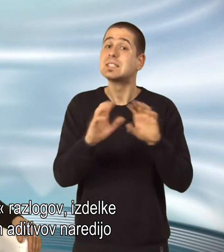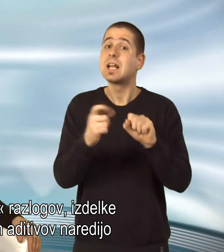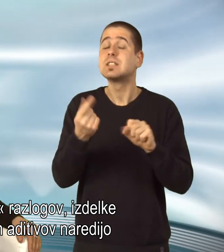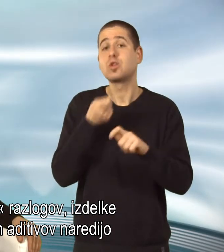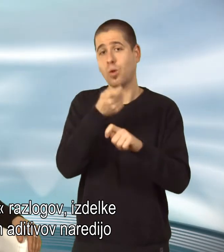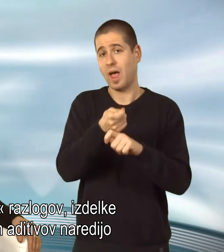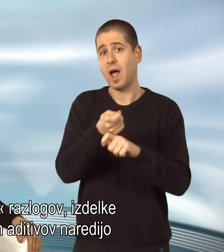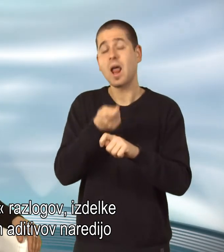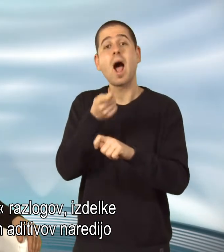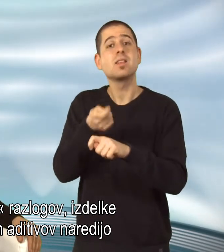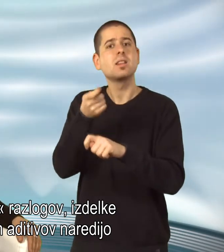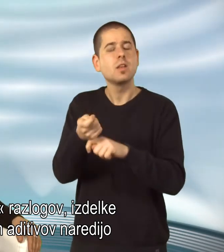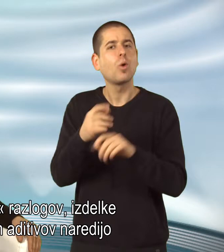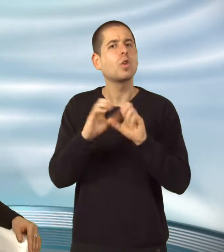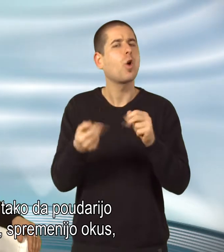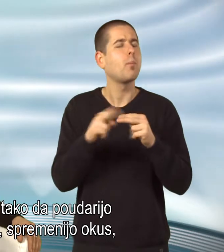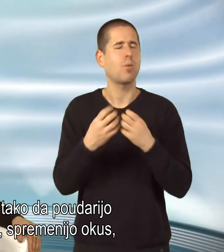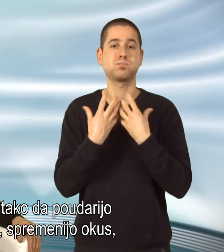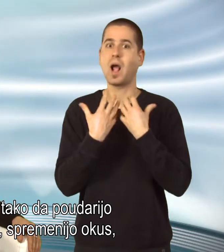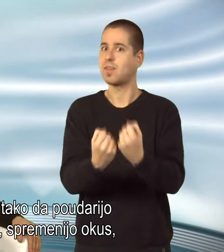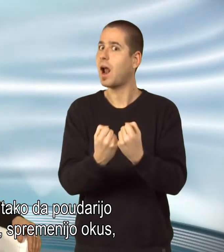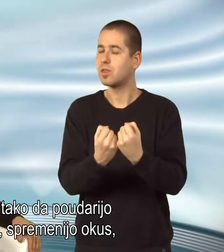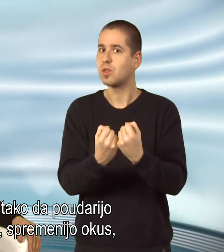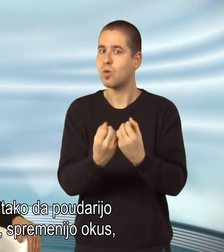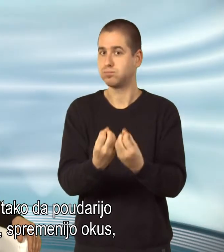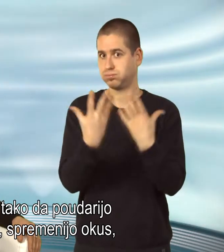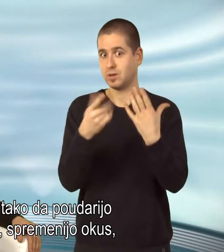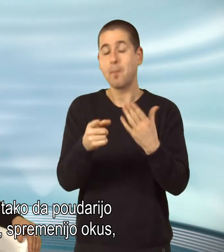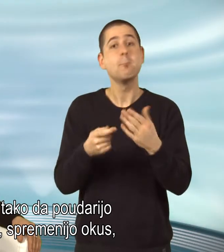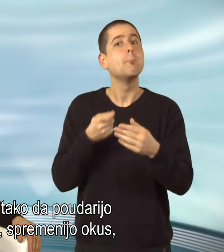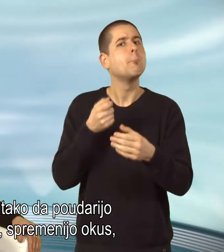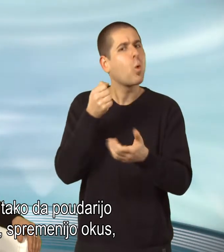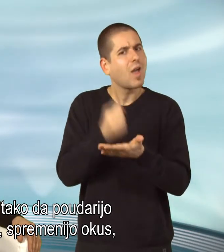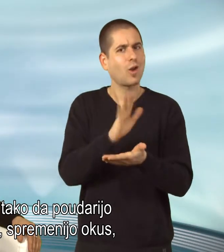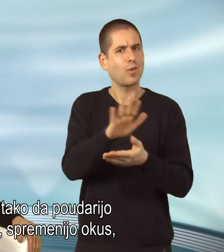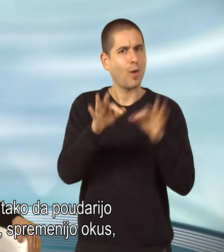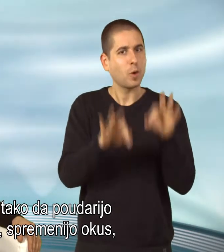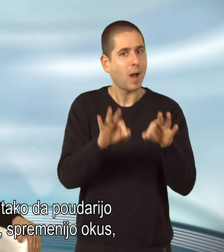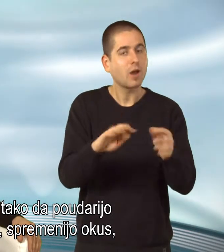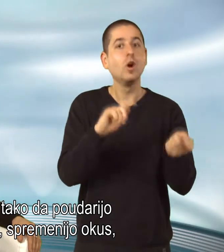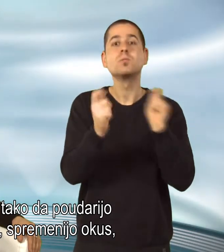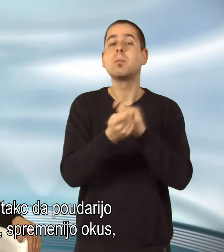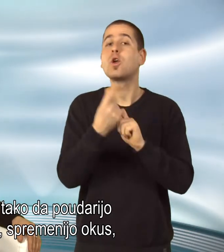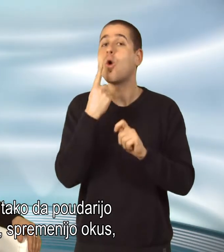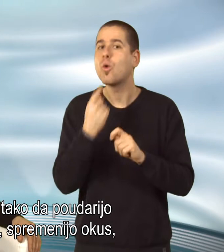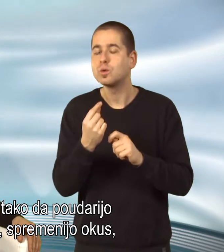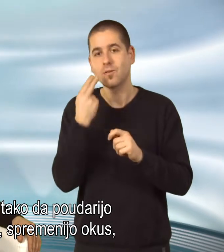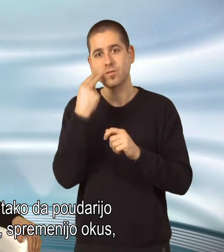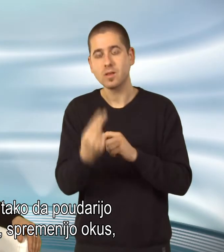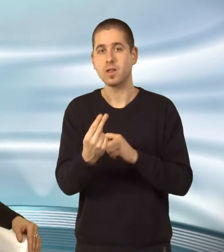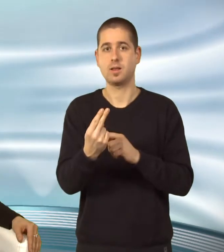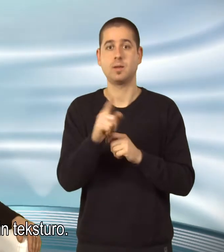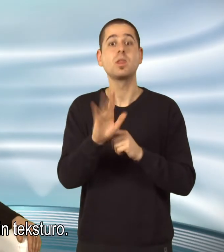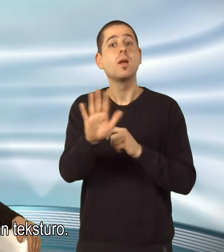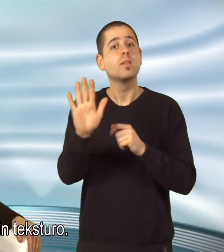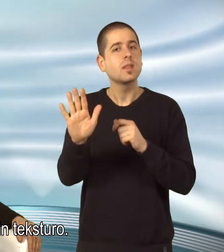z dodajanjem aditivov naredijo bolj atraktivne, tako da poudarijo njihovo barvo, spremenijo